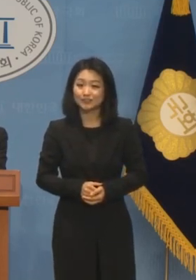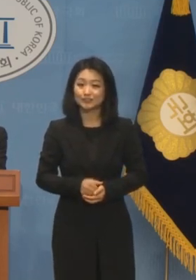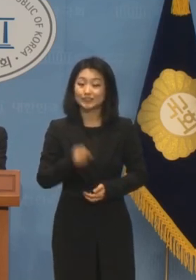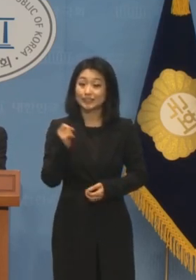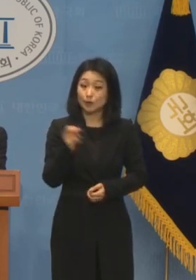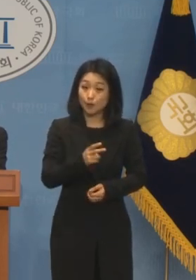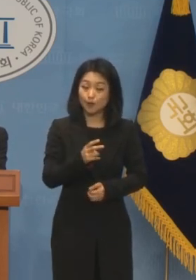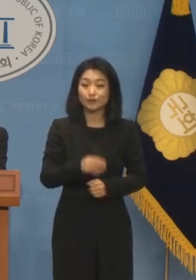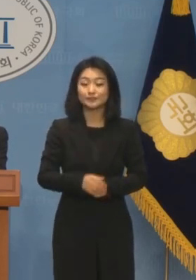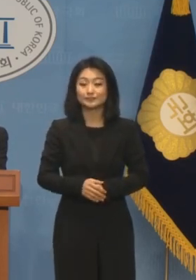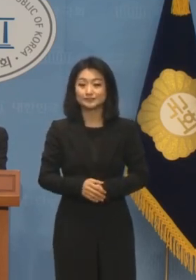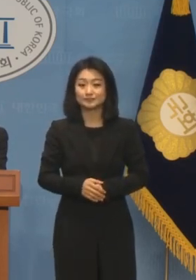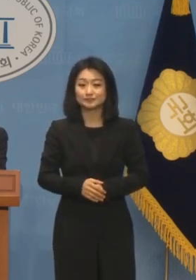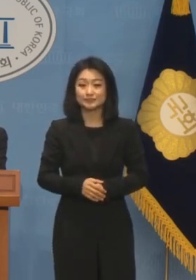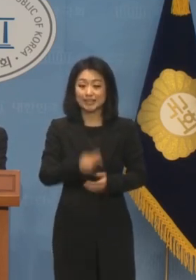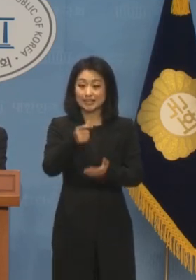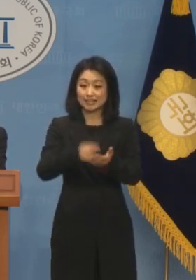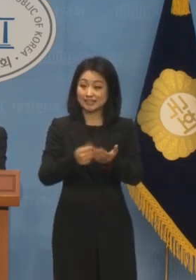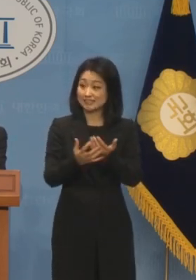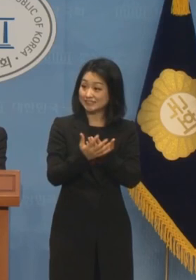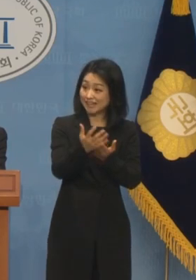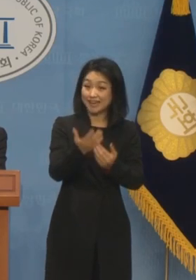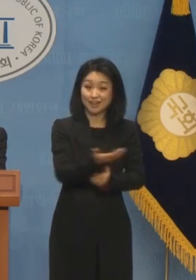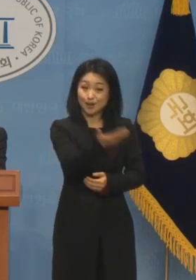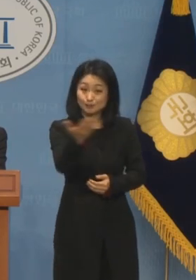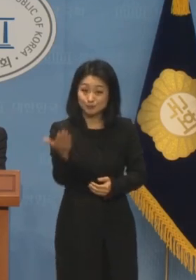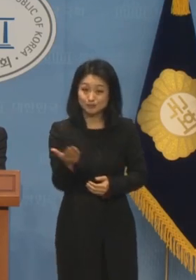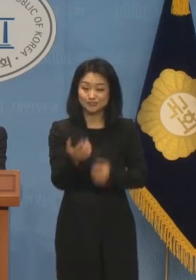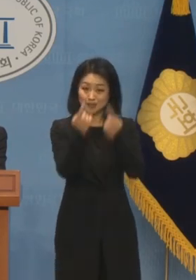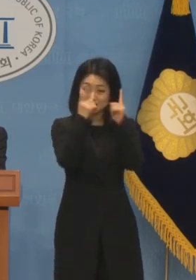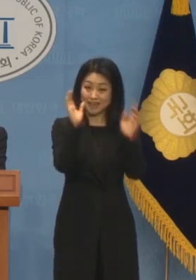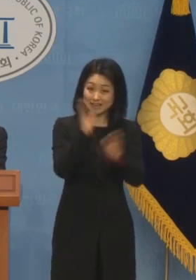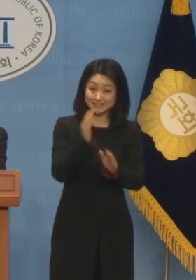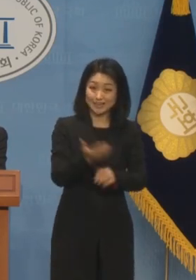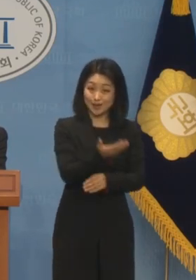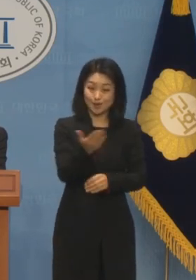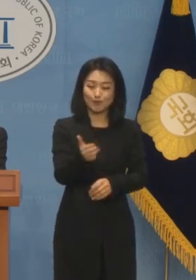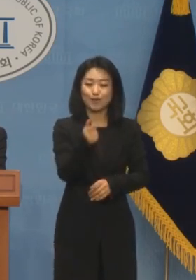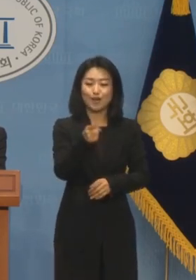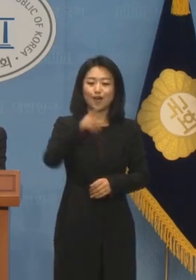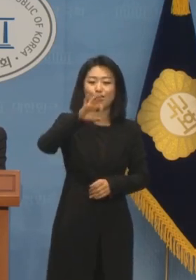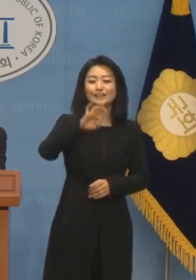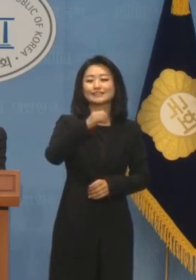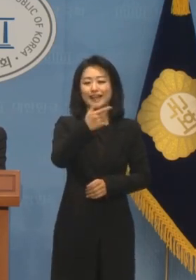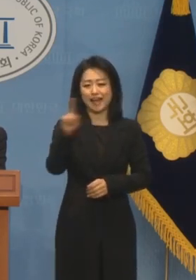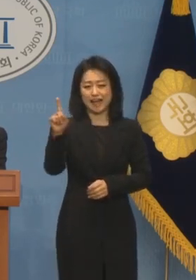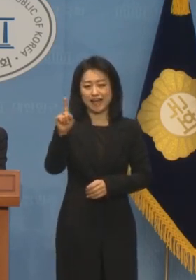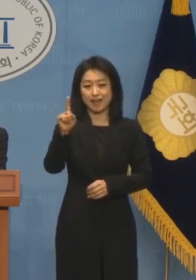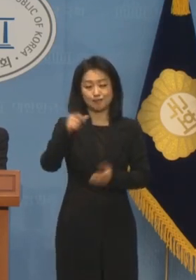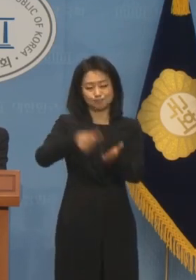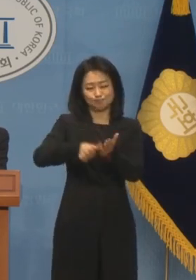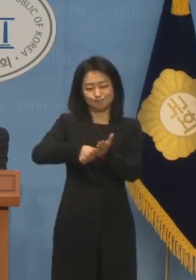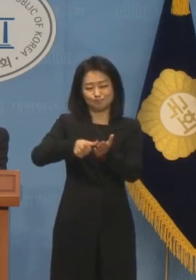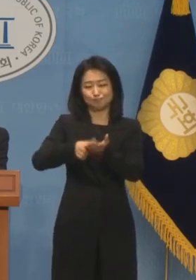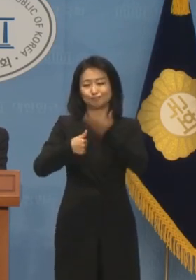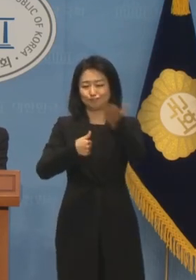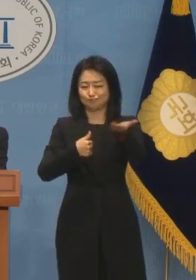그리고 이미 기자단, 대학생들이 허은하 후보에게 많은 표를 주셨습니다.